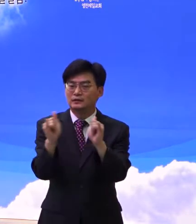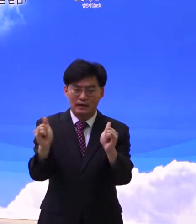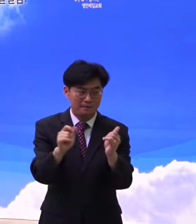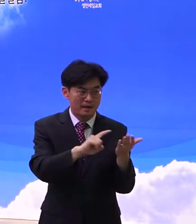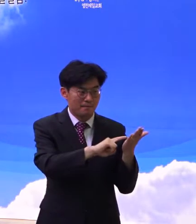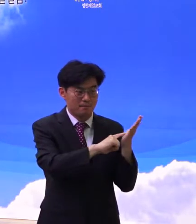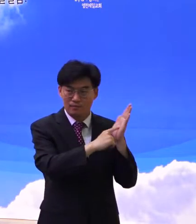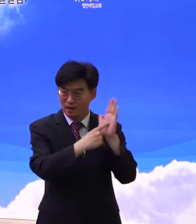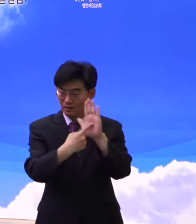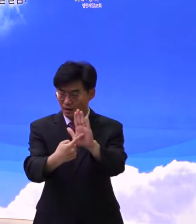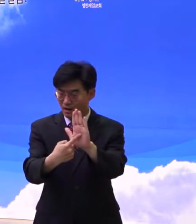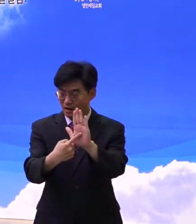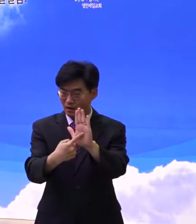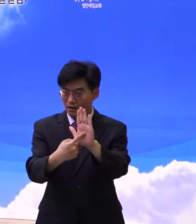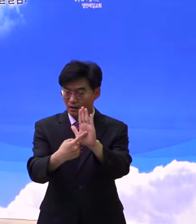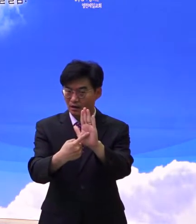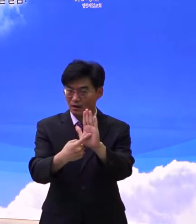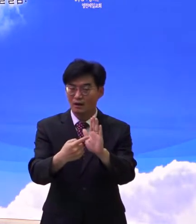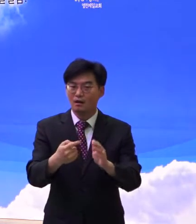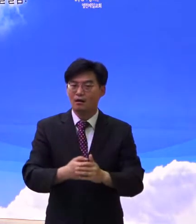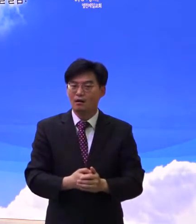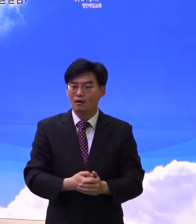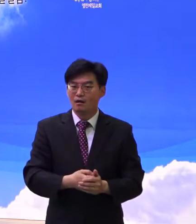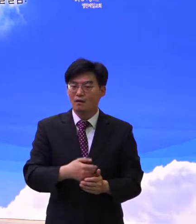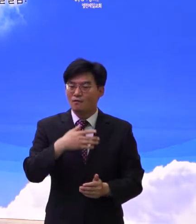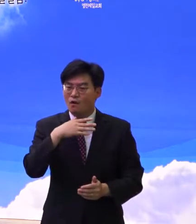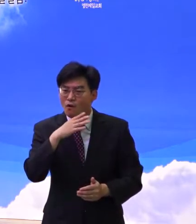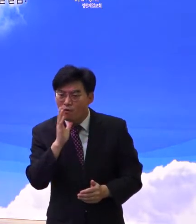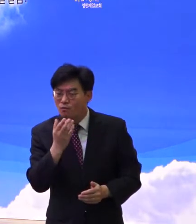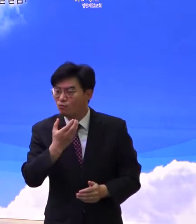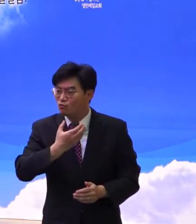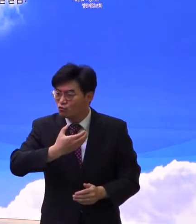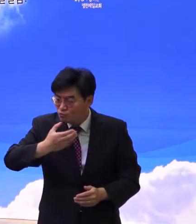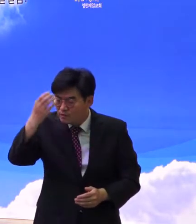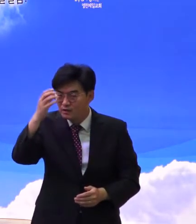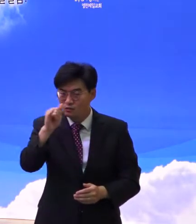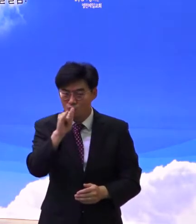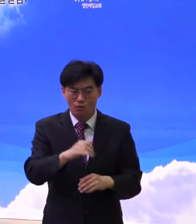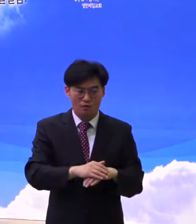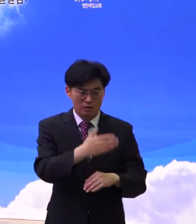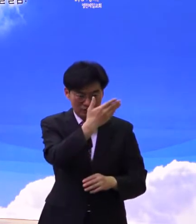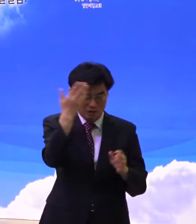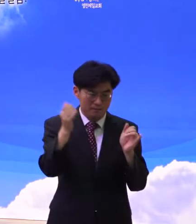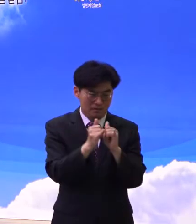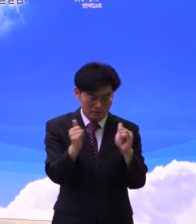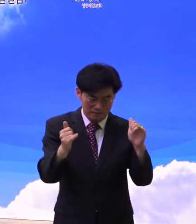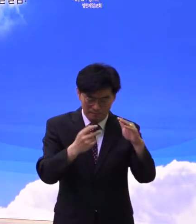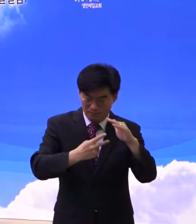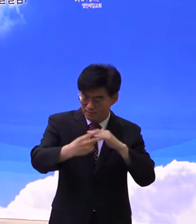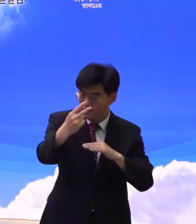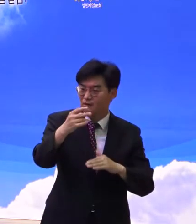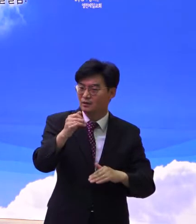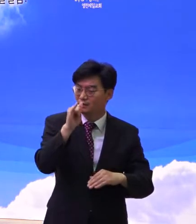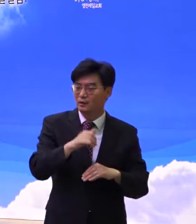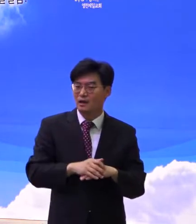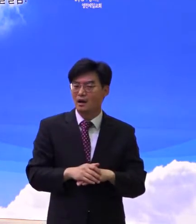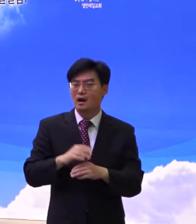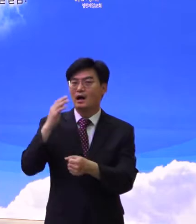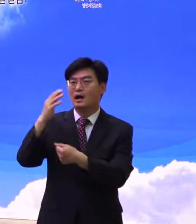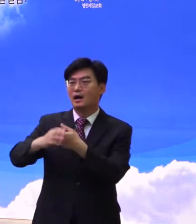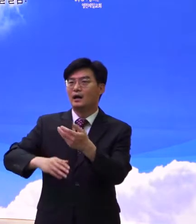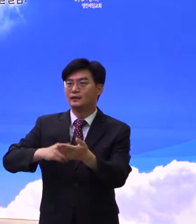것이요 젊은이들은 환상을 보고 늙은이들은 꿈을 꾸리라. 그 하나님께서 주신 유엘에게